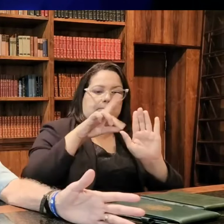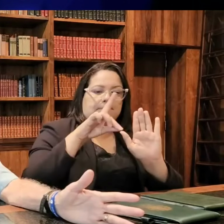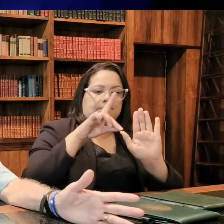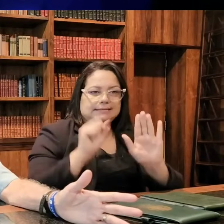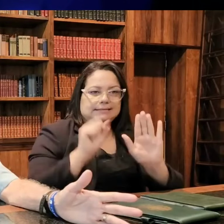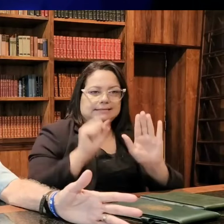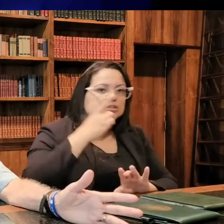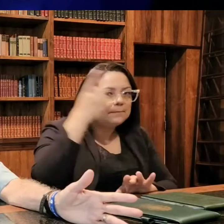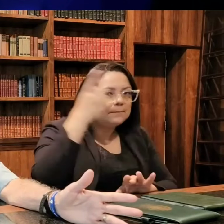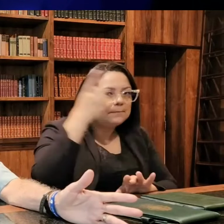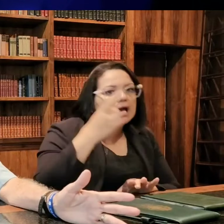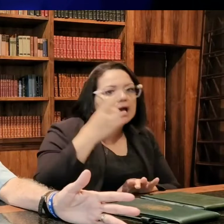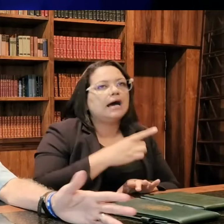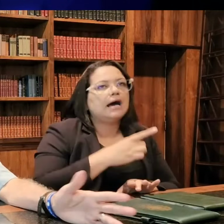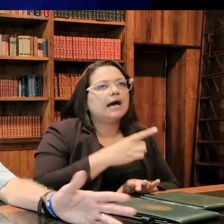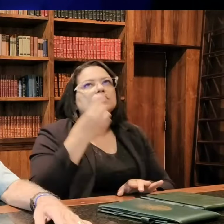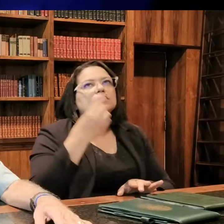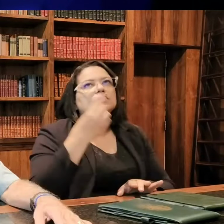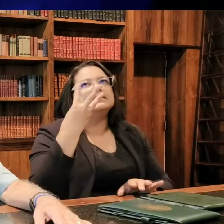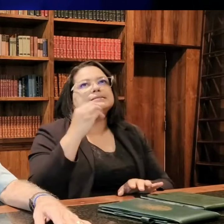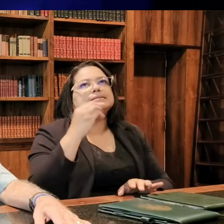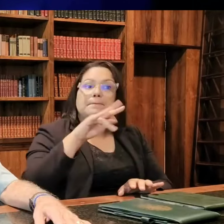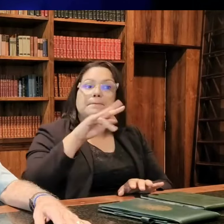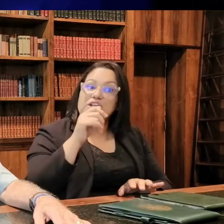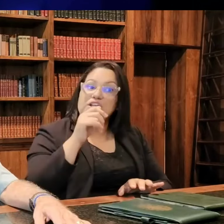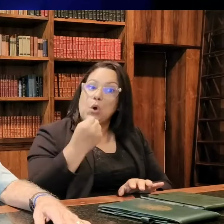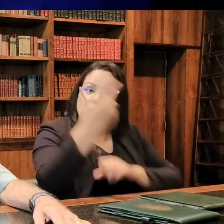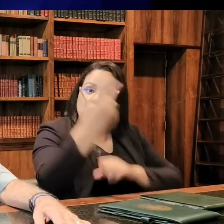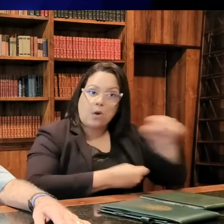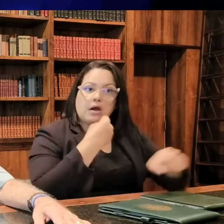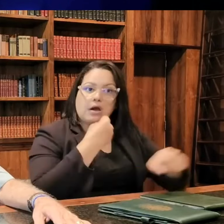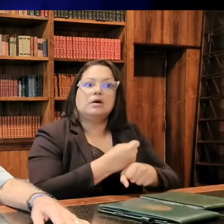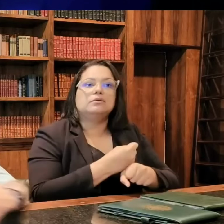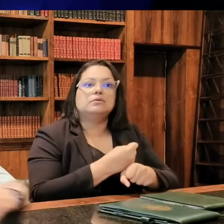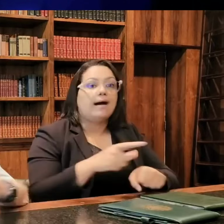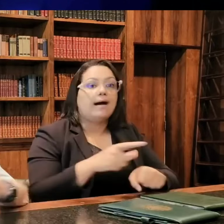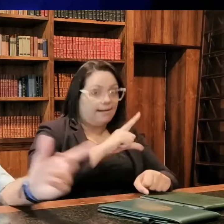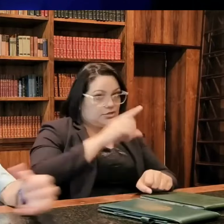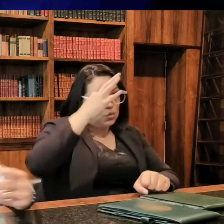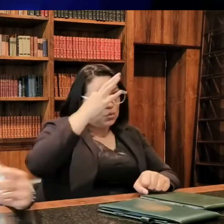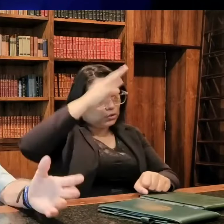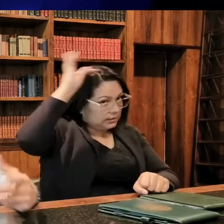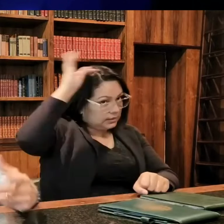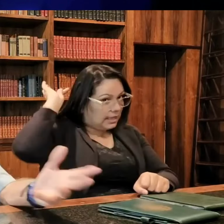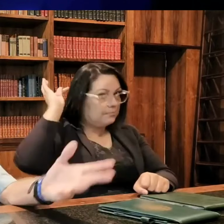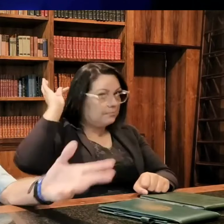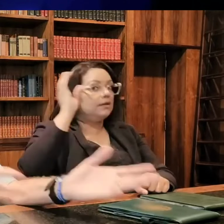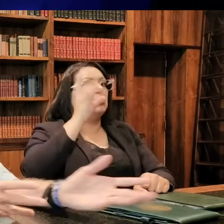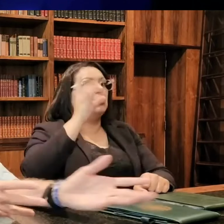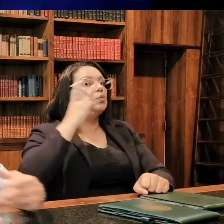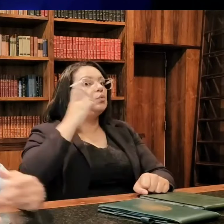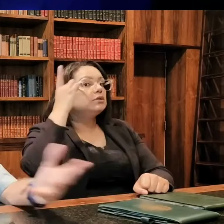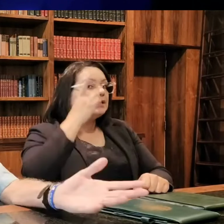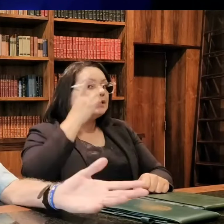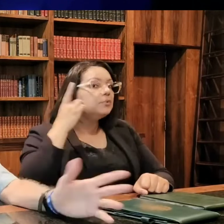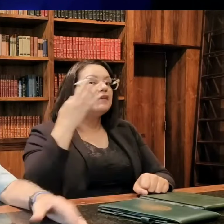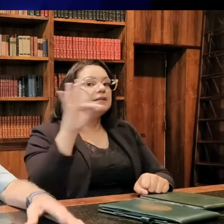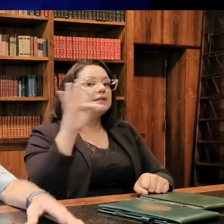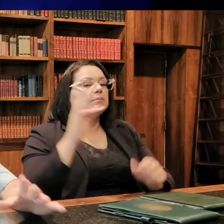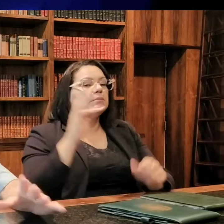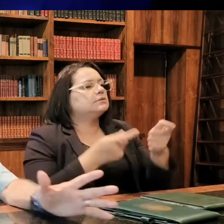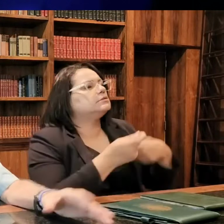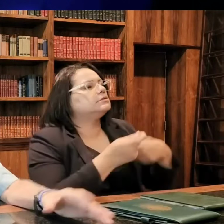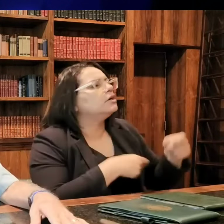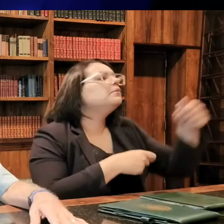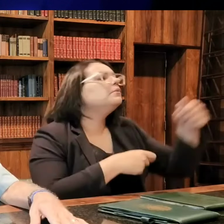ano, antes do Temer, né? A gente precisava, o parlamentar, negociar seu voto para conseguir liberar esse recurso,